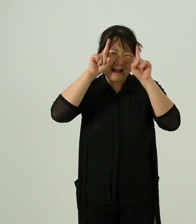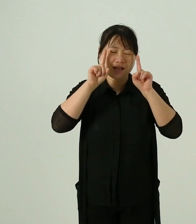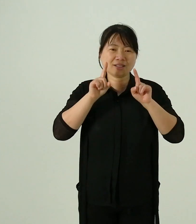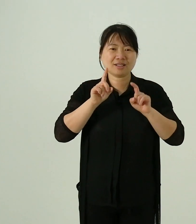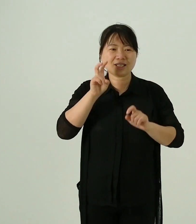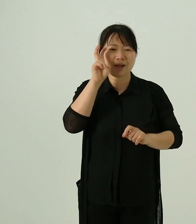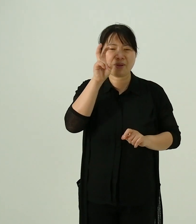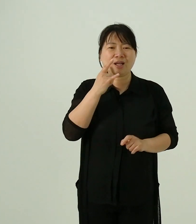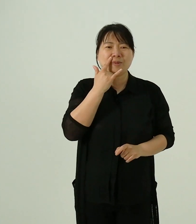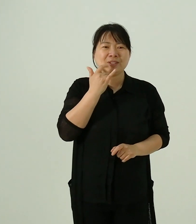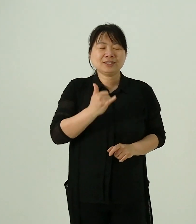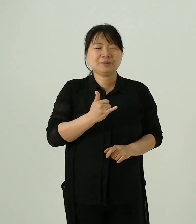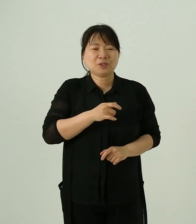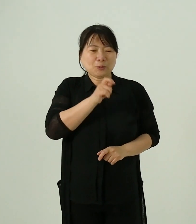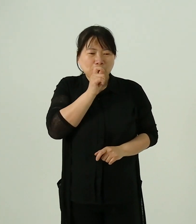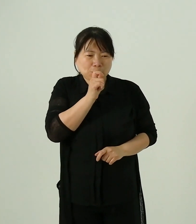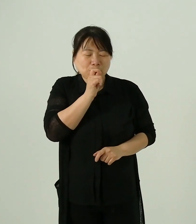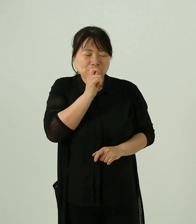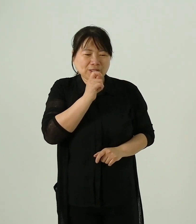항상 그래요. 집안에 보면은